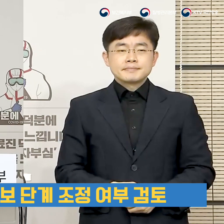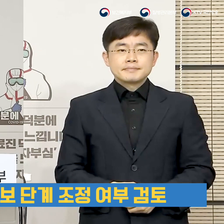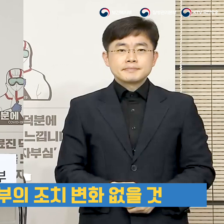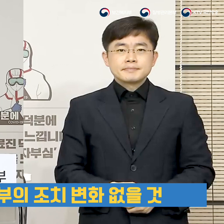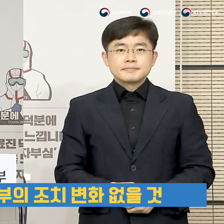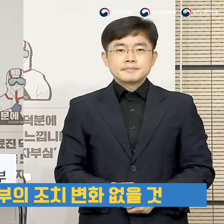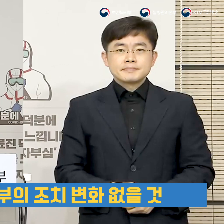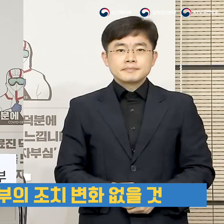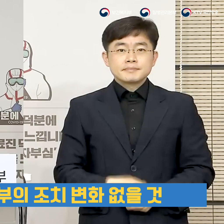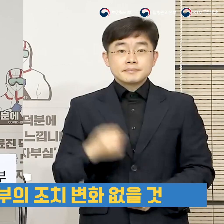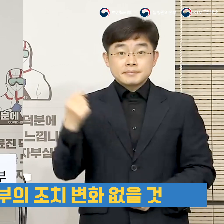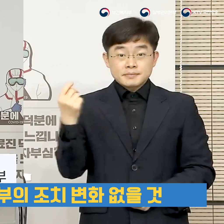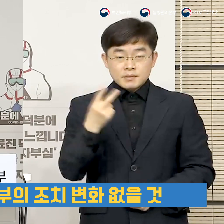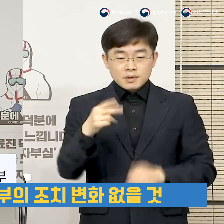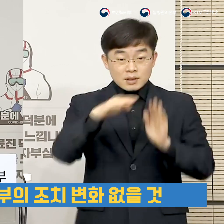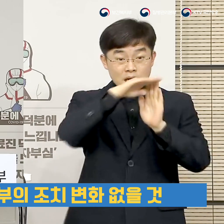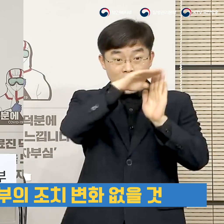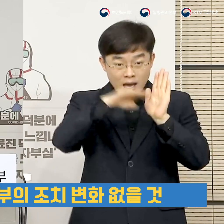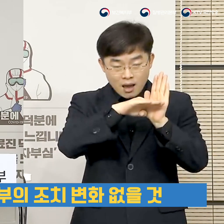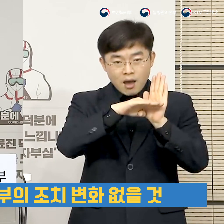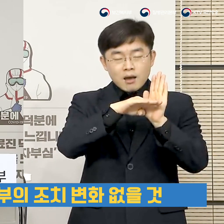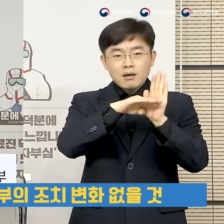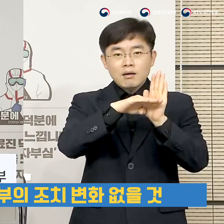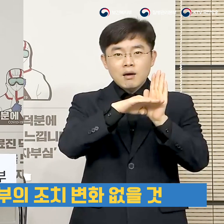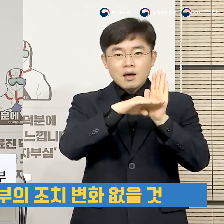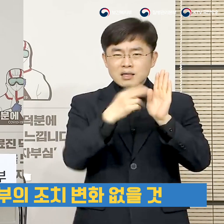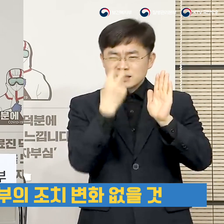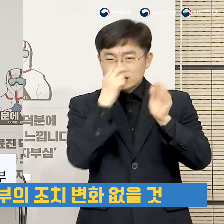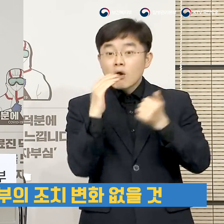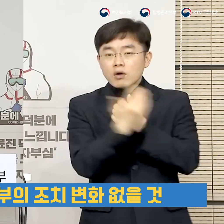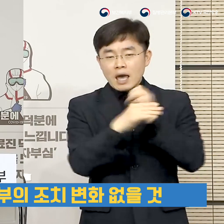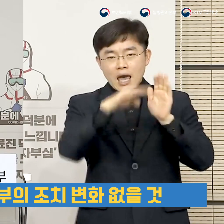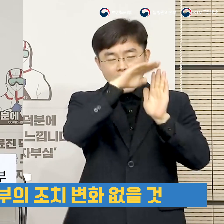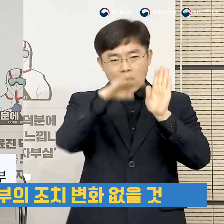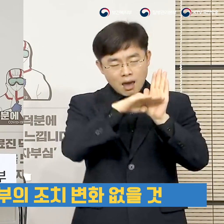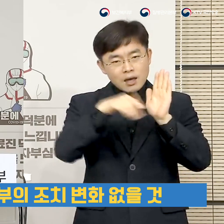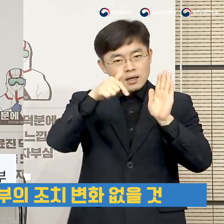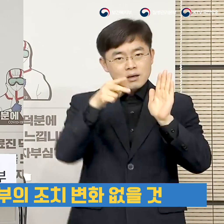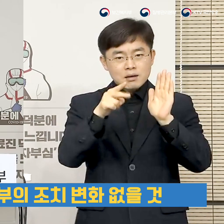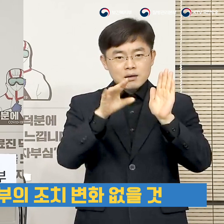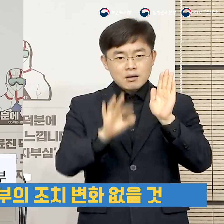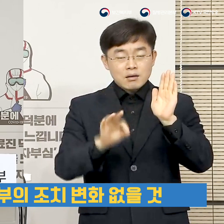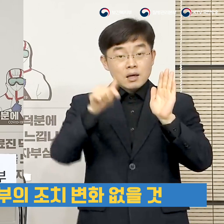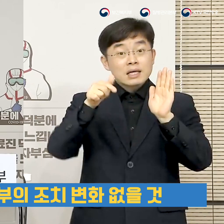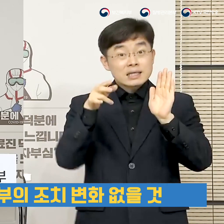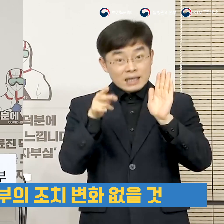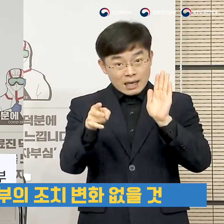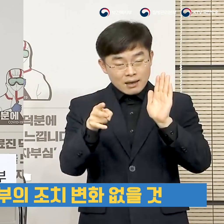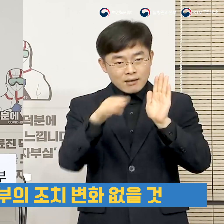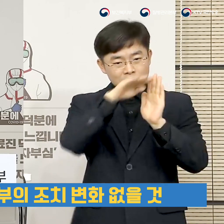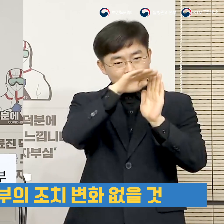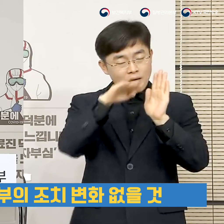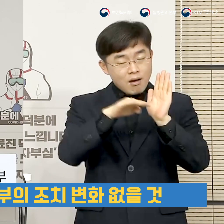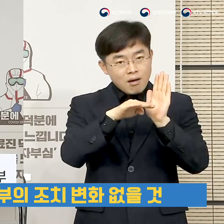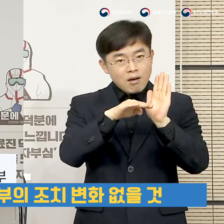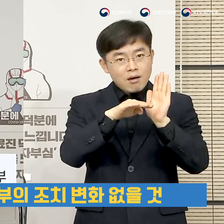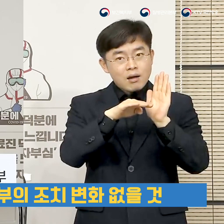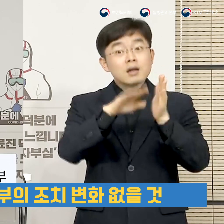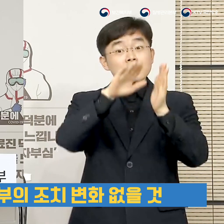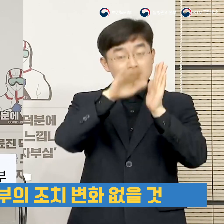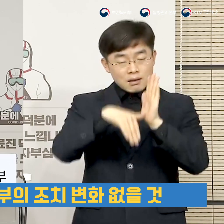드립니다. 경계로 전환된다 하더라도 그 경계로 위기 등급 조정에